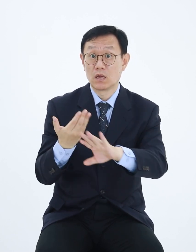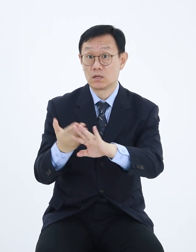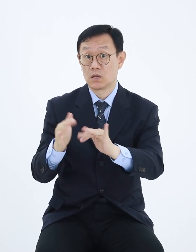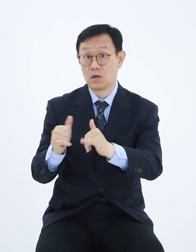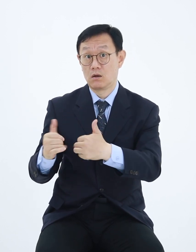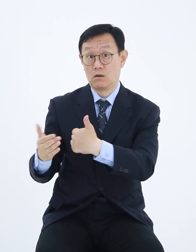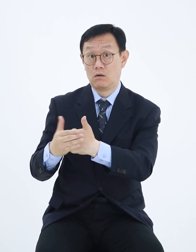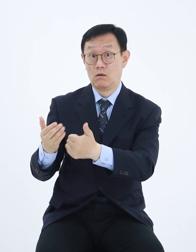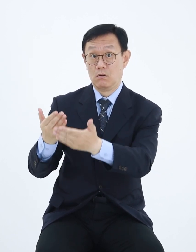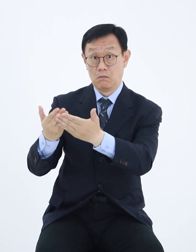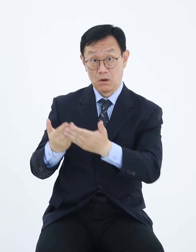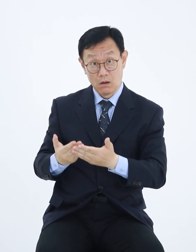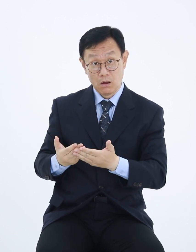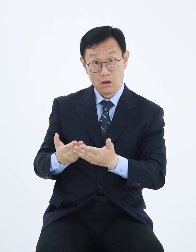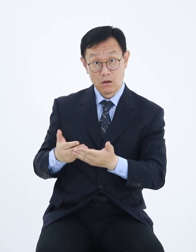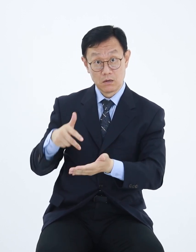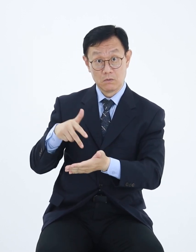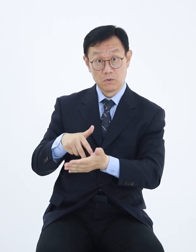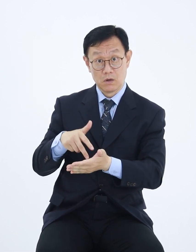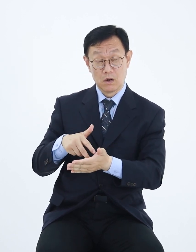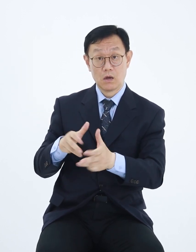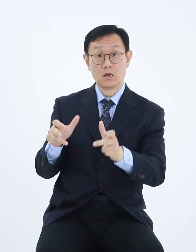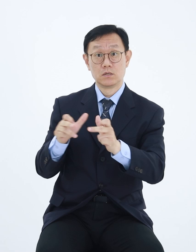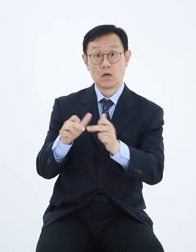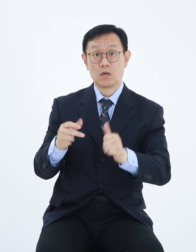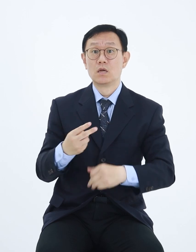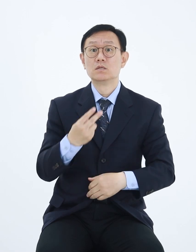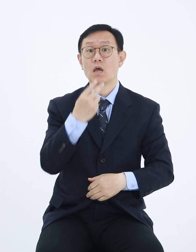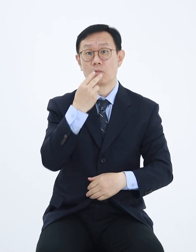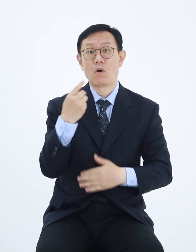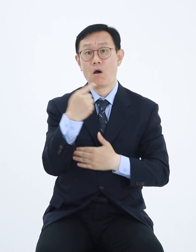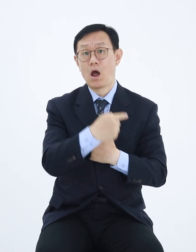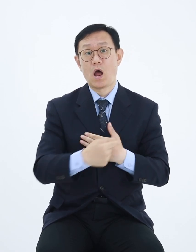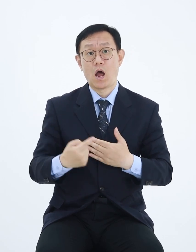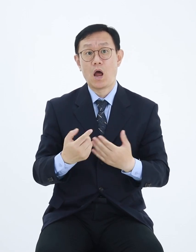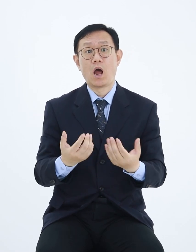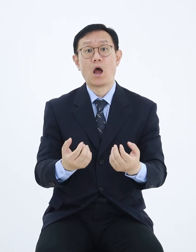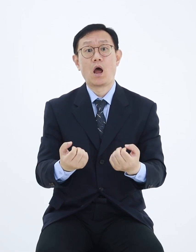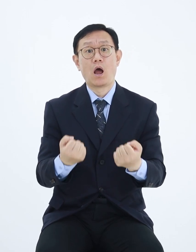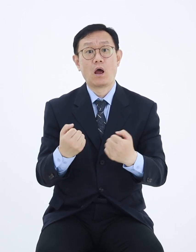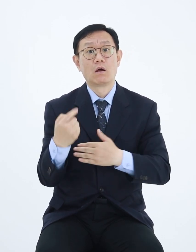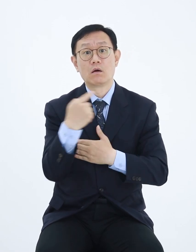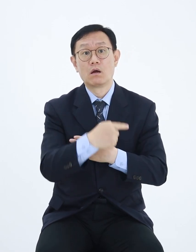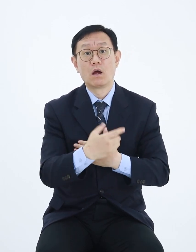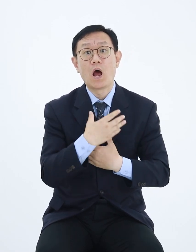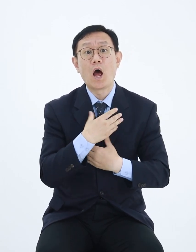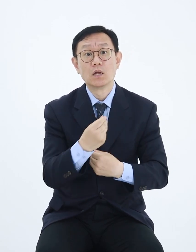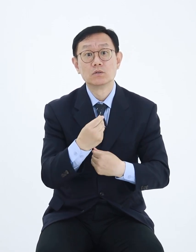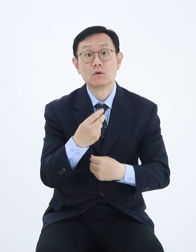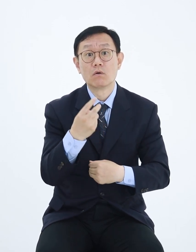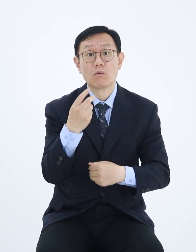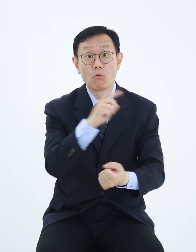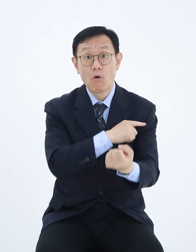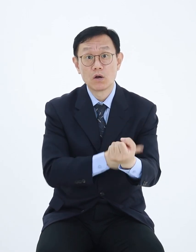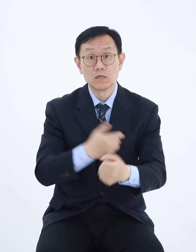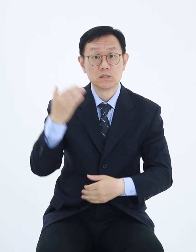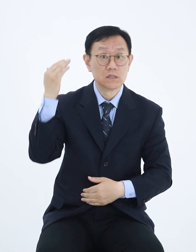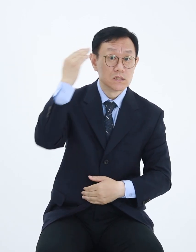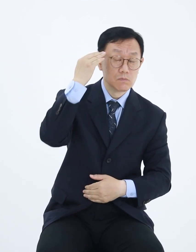받아야만 한다면 이것은 장애인의 생명과 안전을 지키고 보호받을 권리를 침해하는 것입니다.